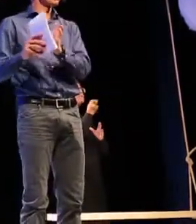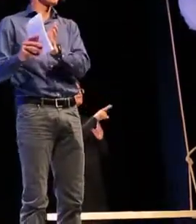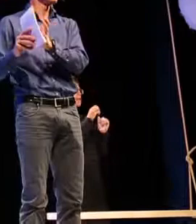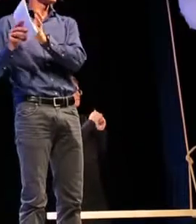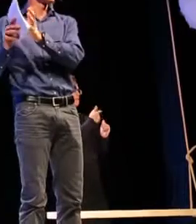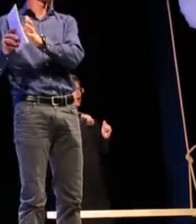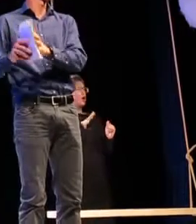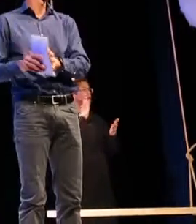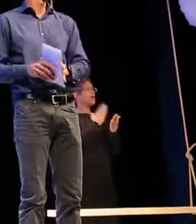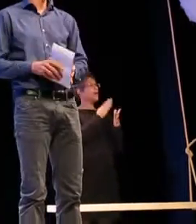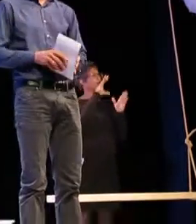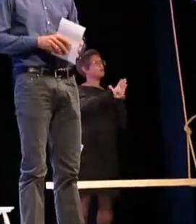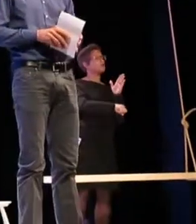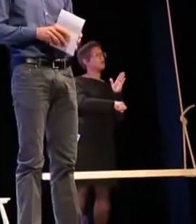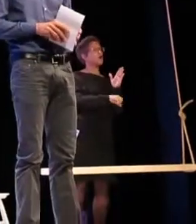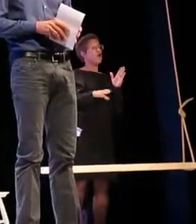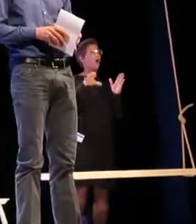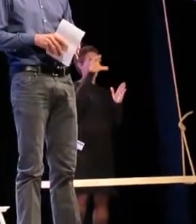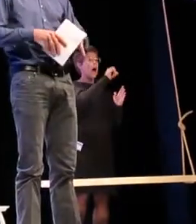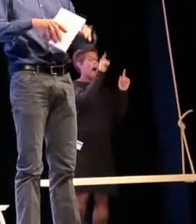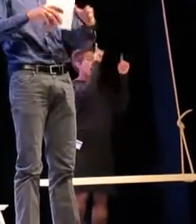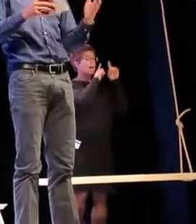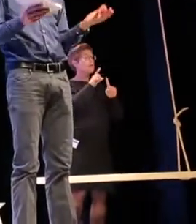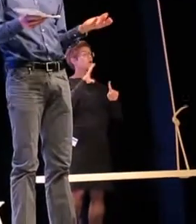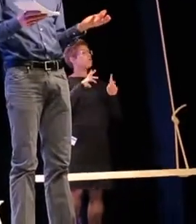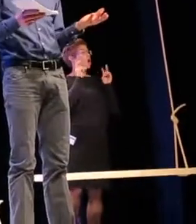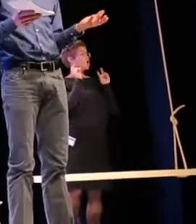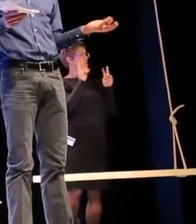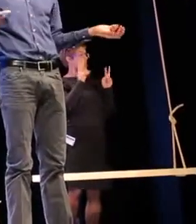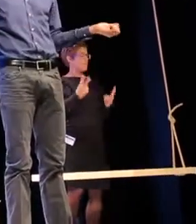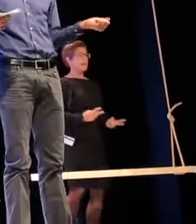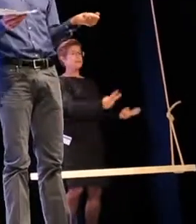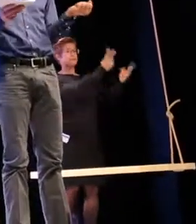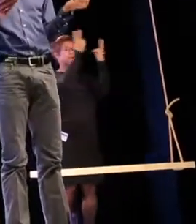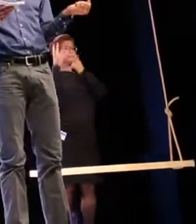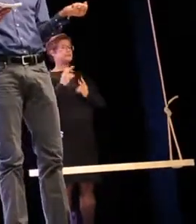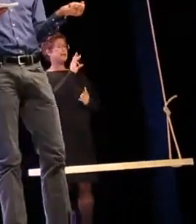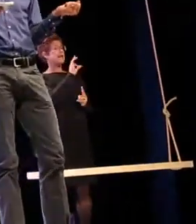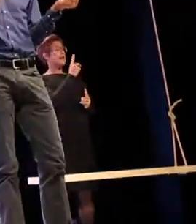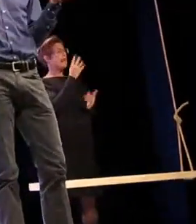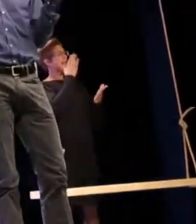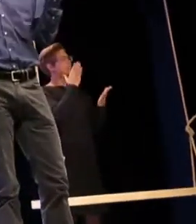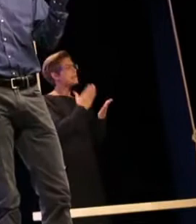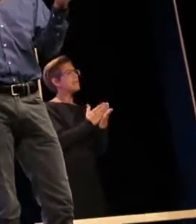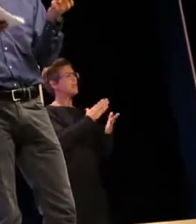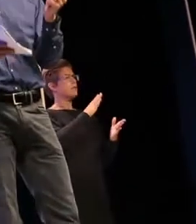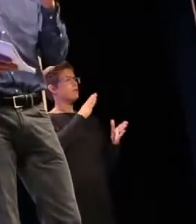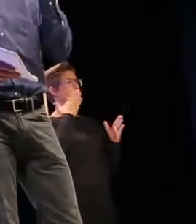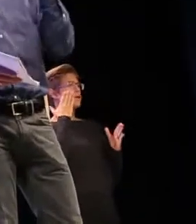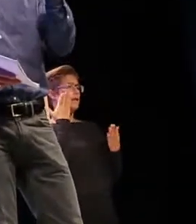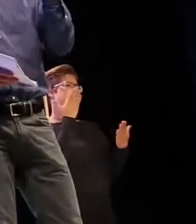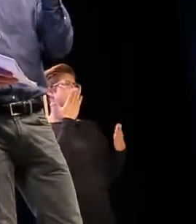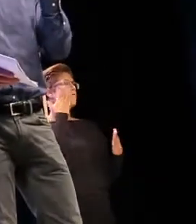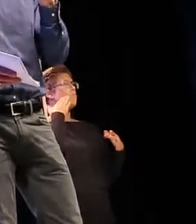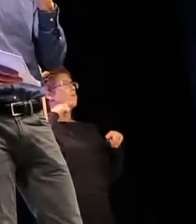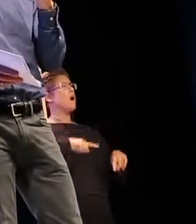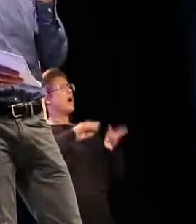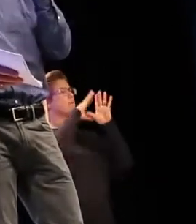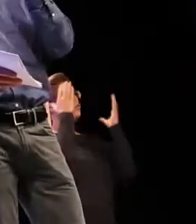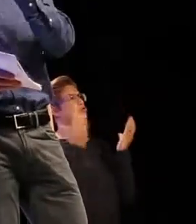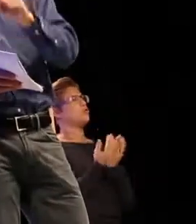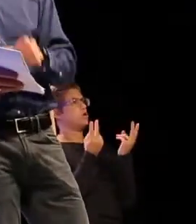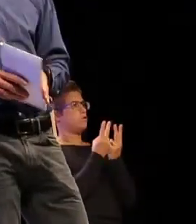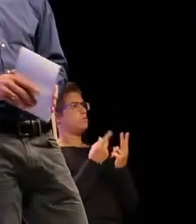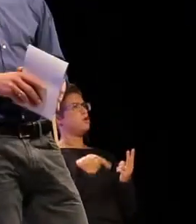etiska, moraliska rätt till en god framtid på jorden. Och nu gäller det att vi alla samlas, håller händer för att klara en hoppfull